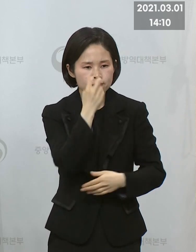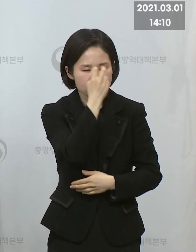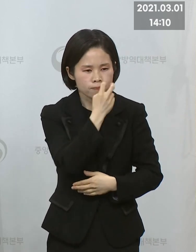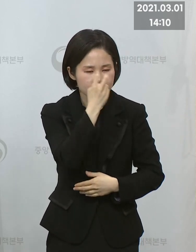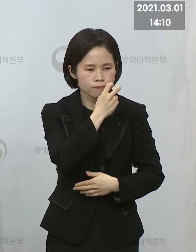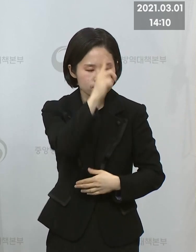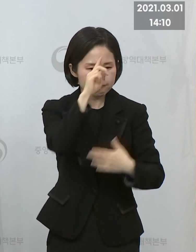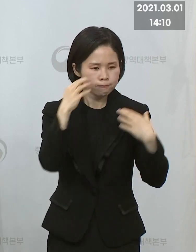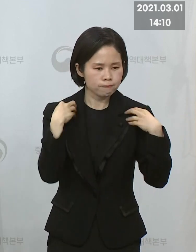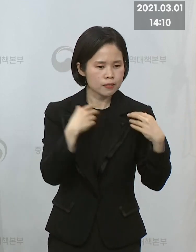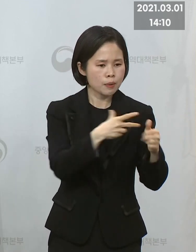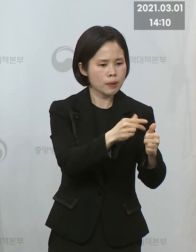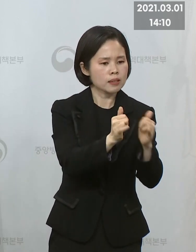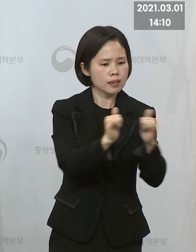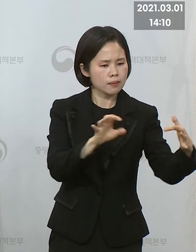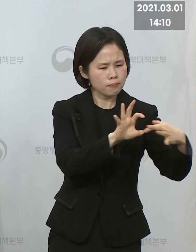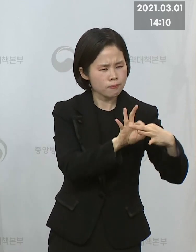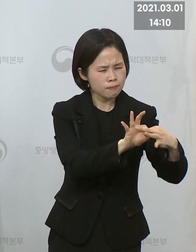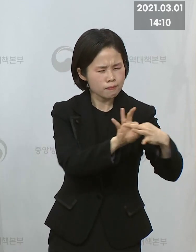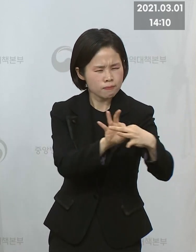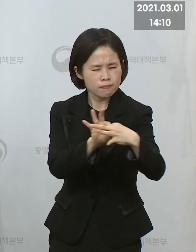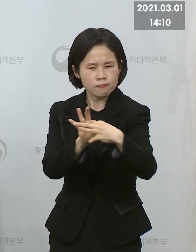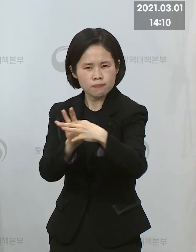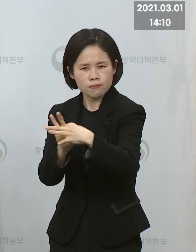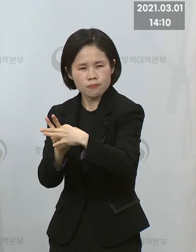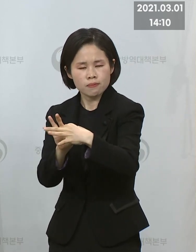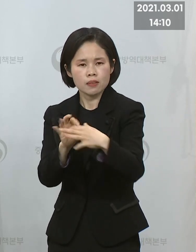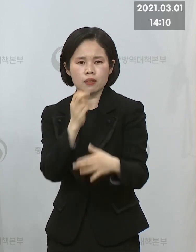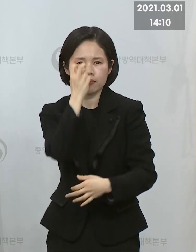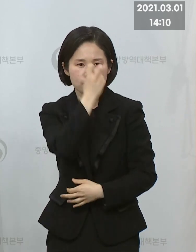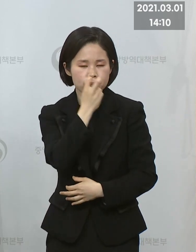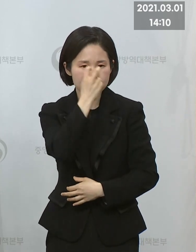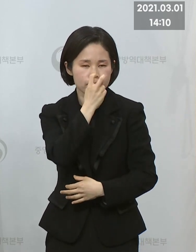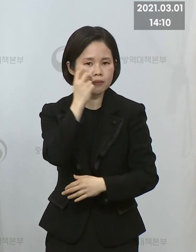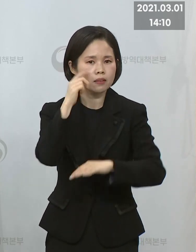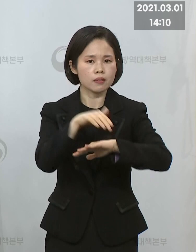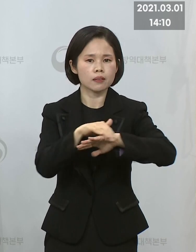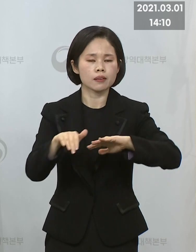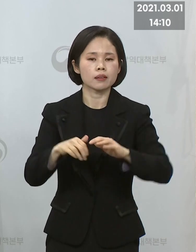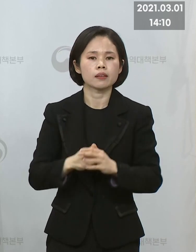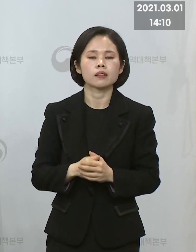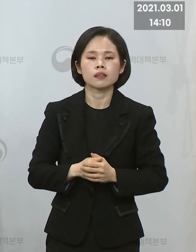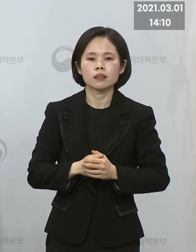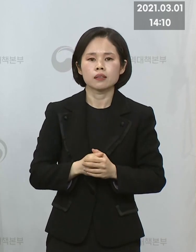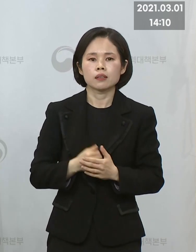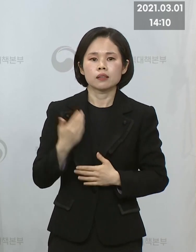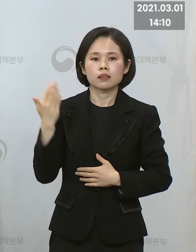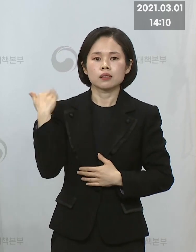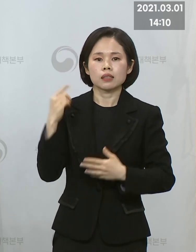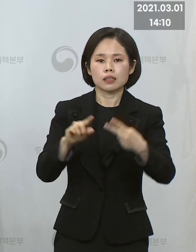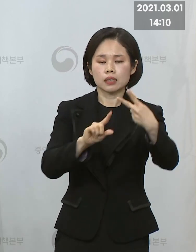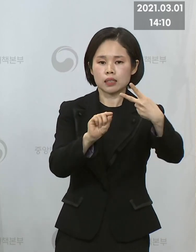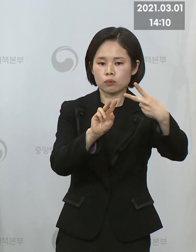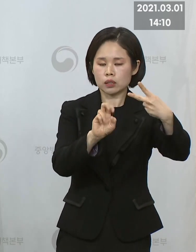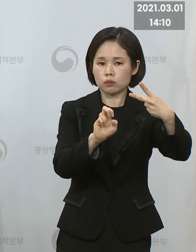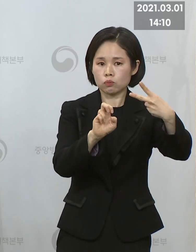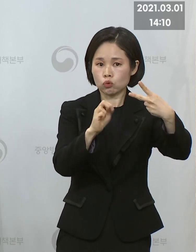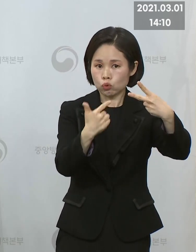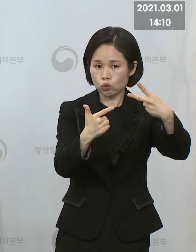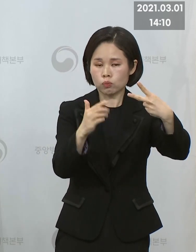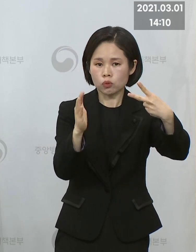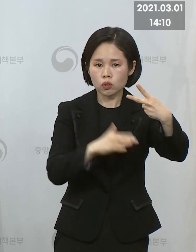계획으로 현재 추진하고 있는 그런 상황입니다. 지난 26일부터